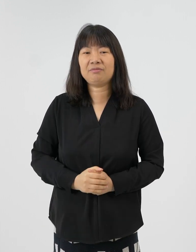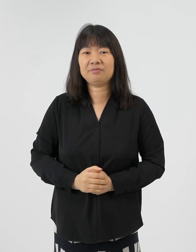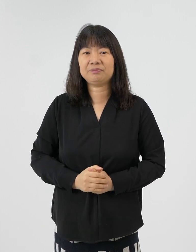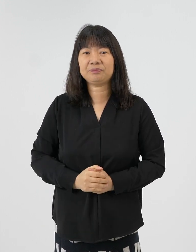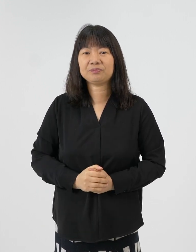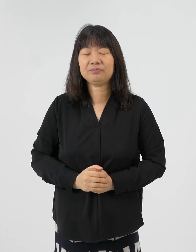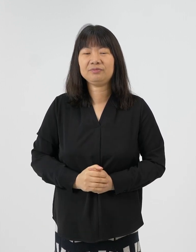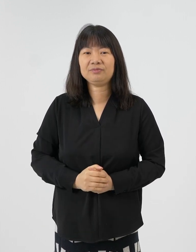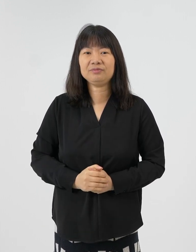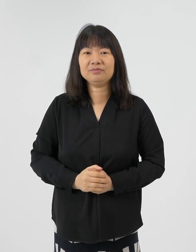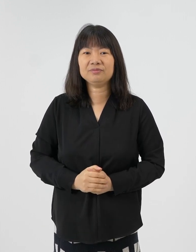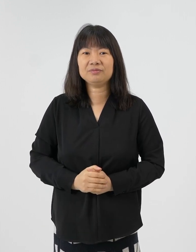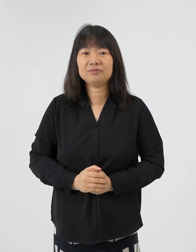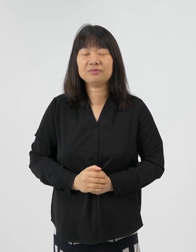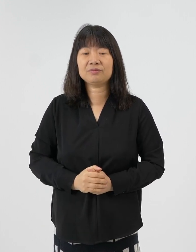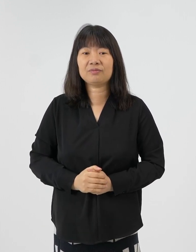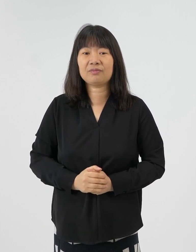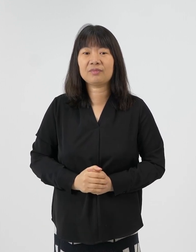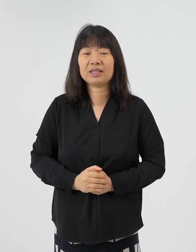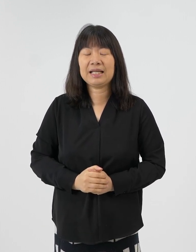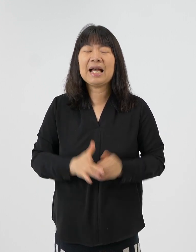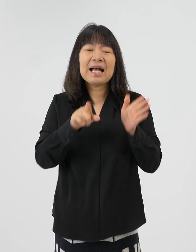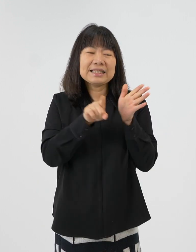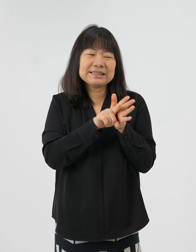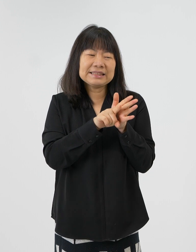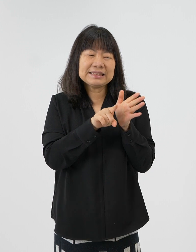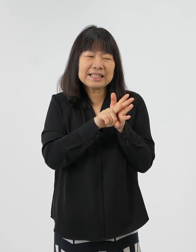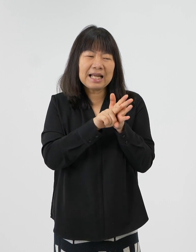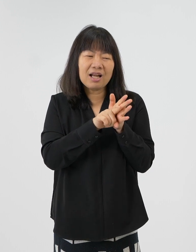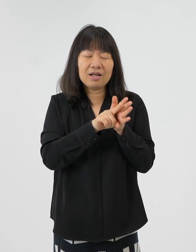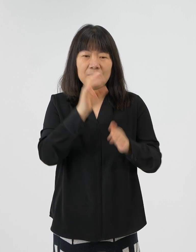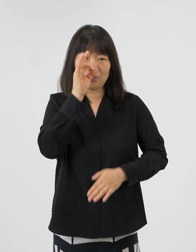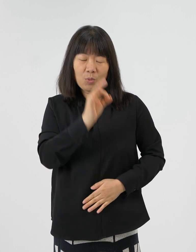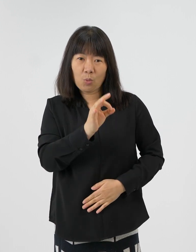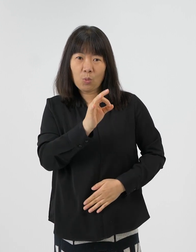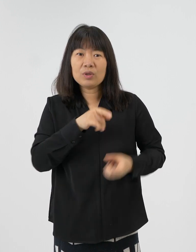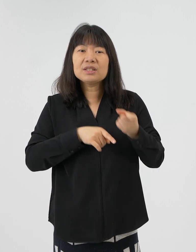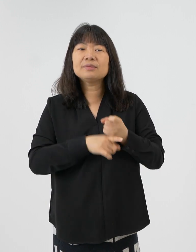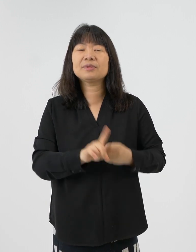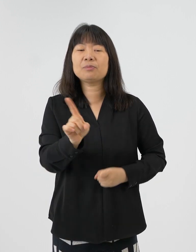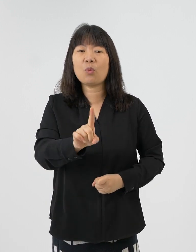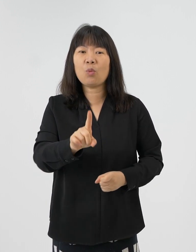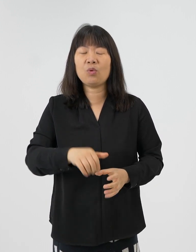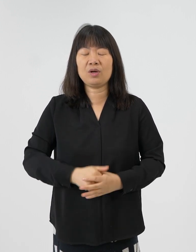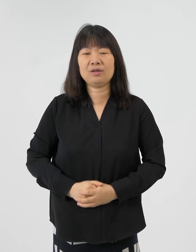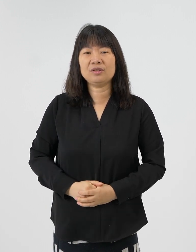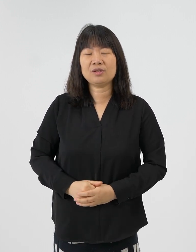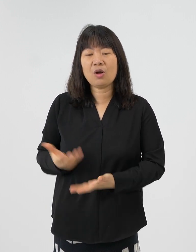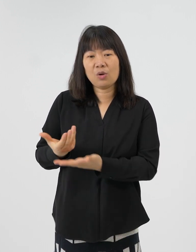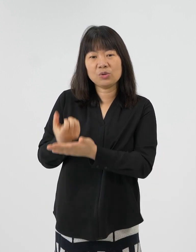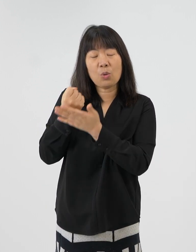마치 그런 거예요. 그래서 신앙이라는 것은 어떤 의미에서